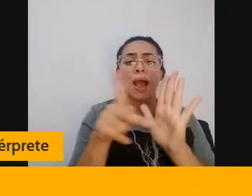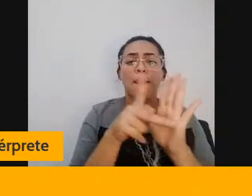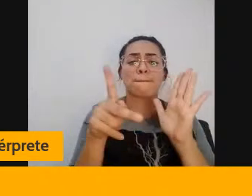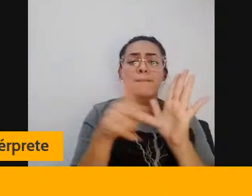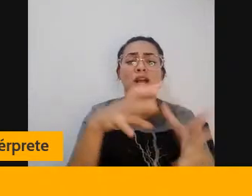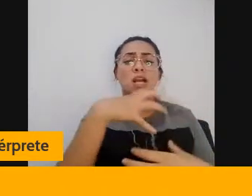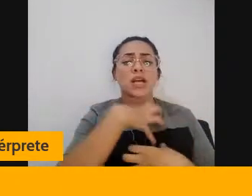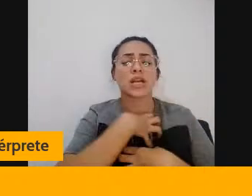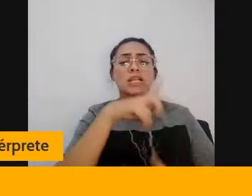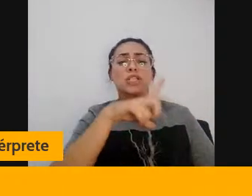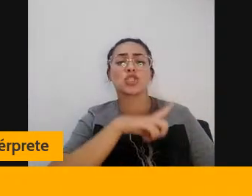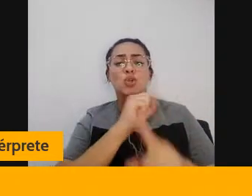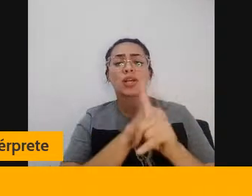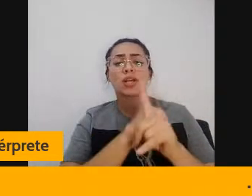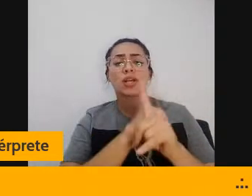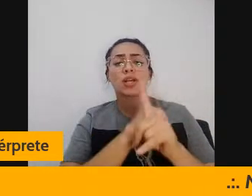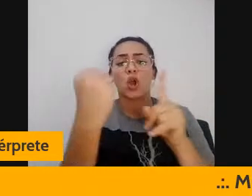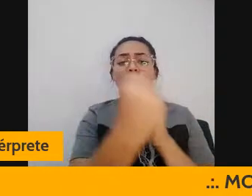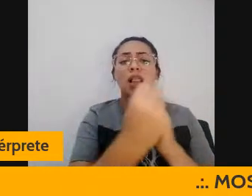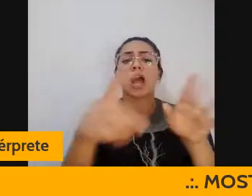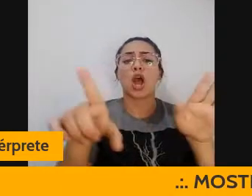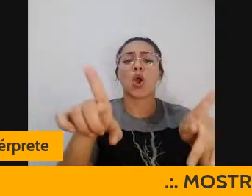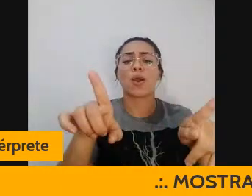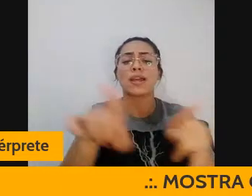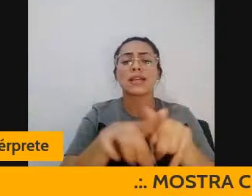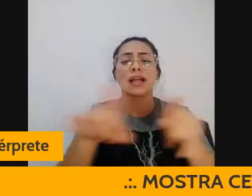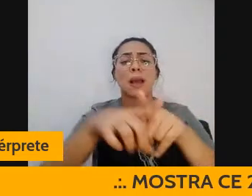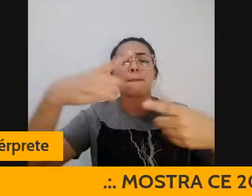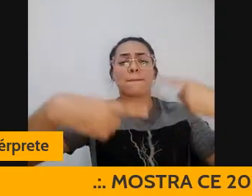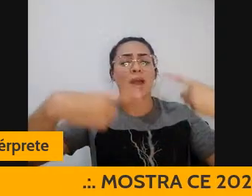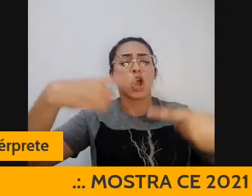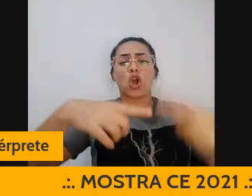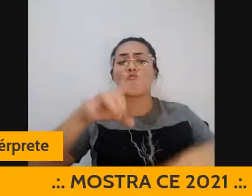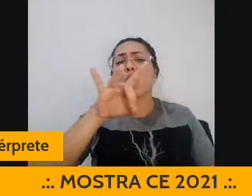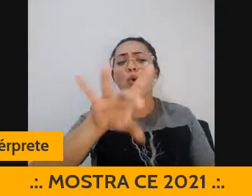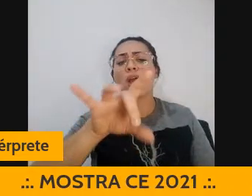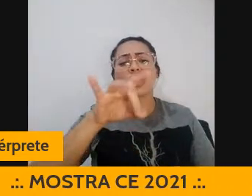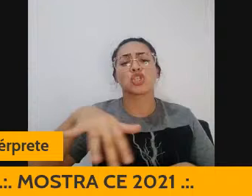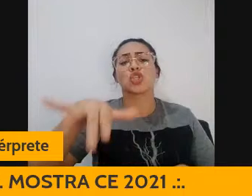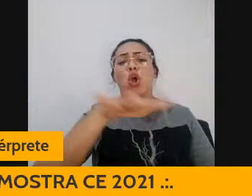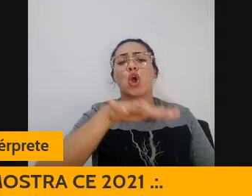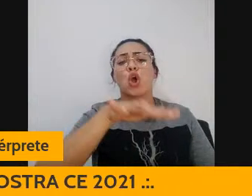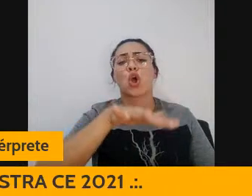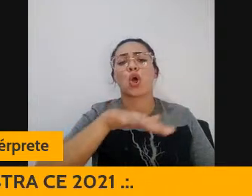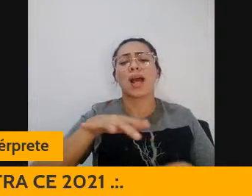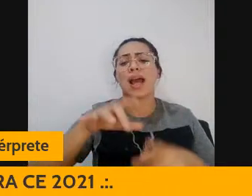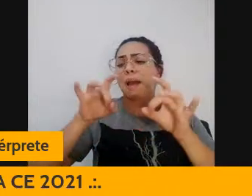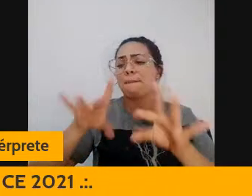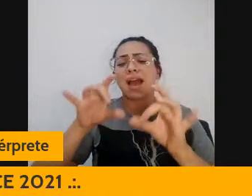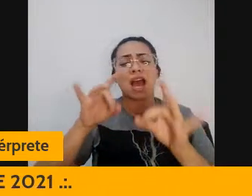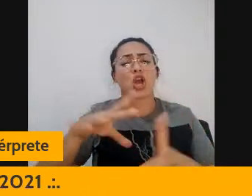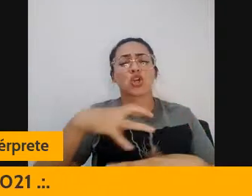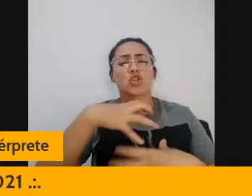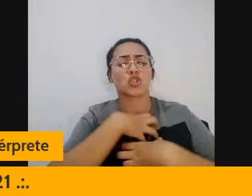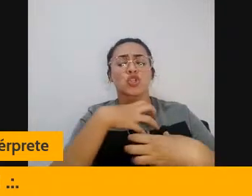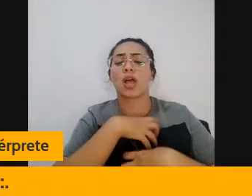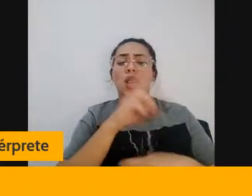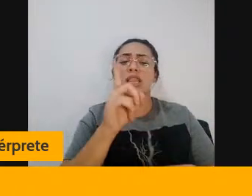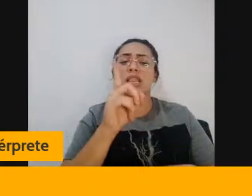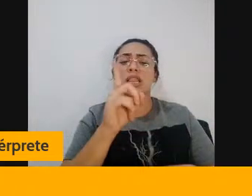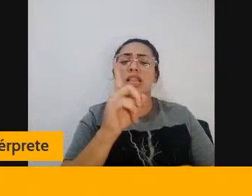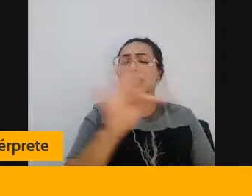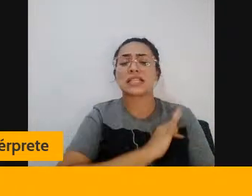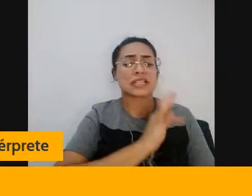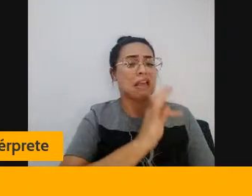sentido político. Não é um sentido meramente mercadológico, e não estamos falando meramente de técnicas, mas